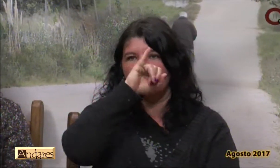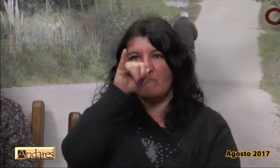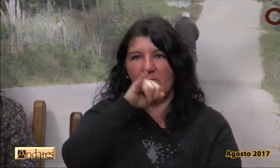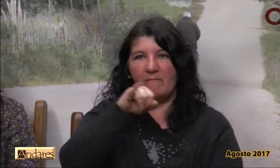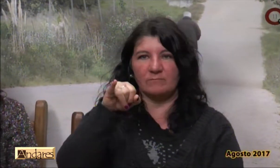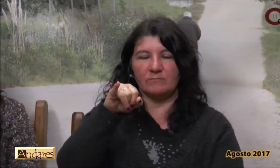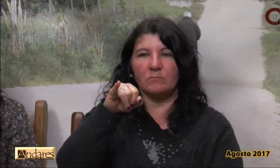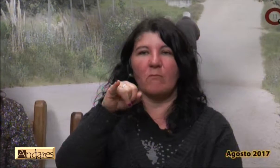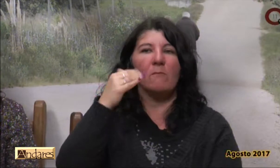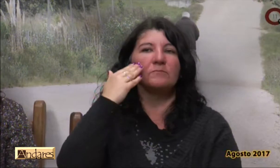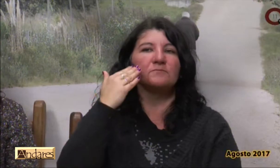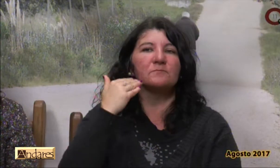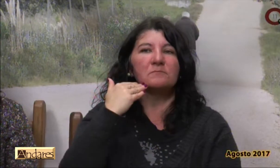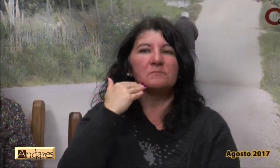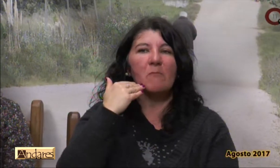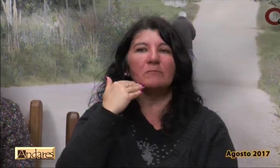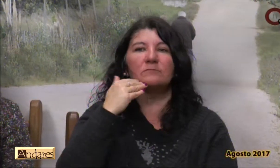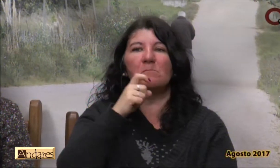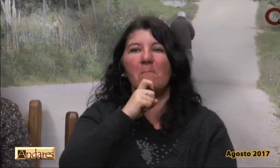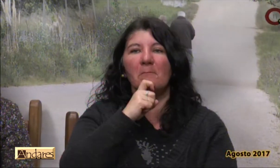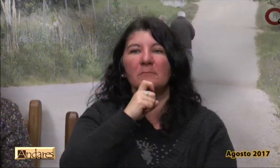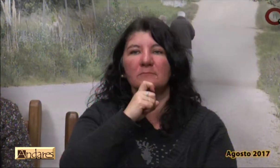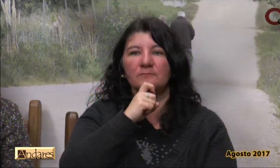Marzo Abril Mayo